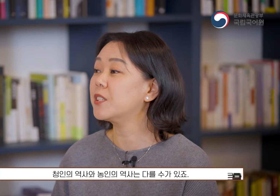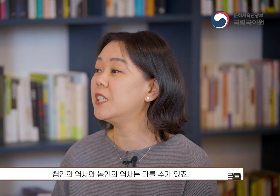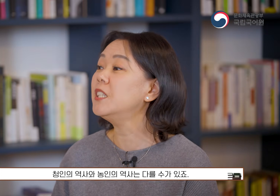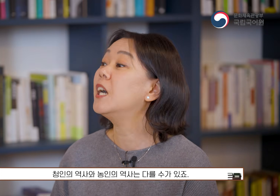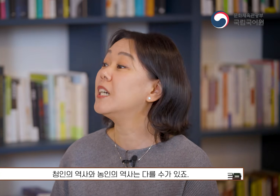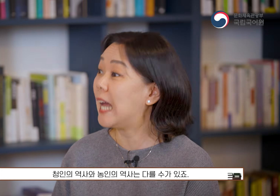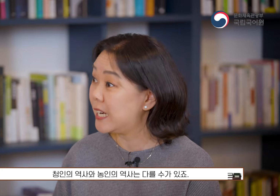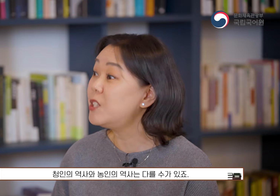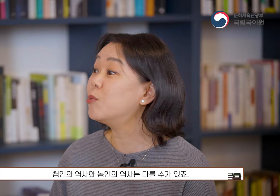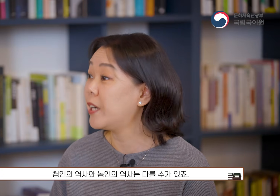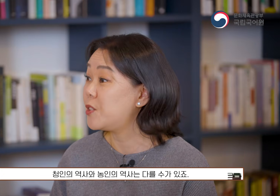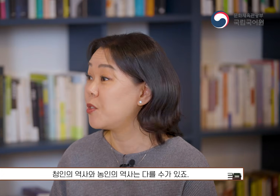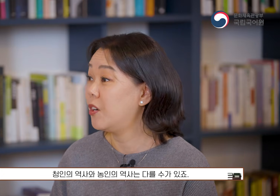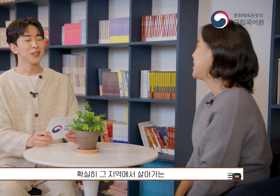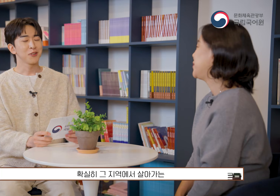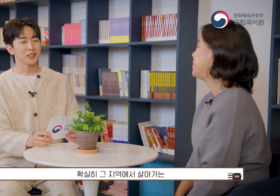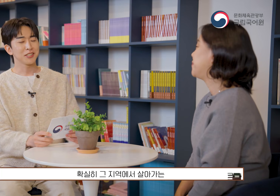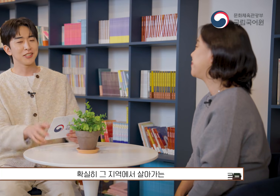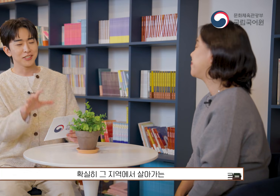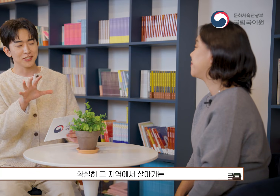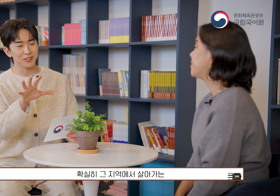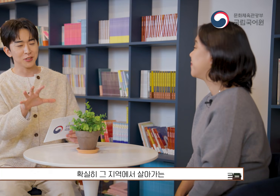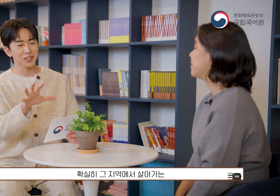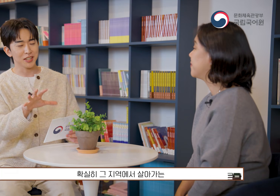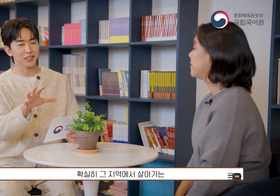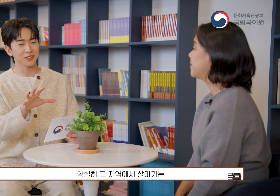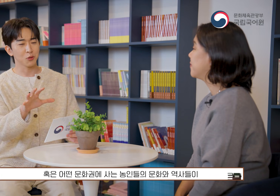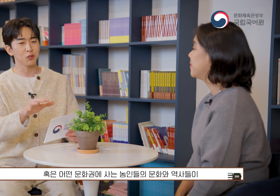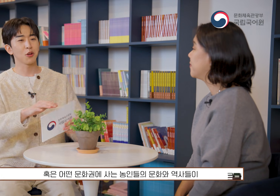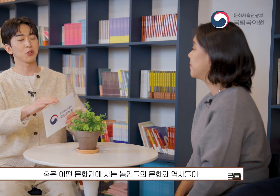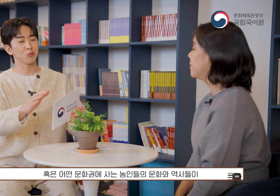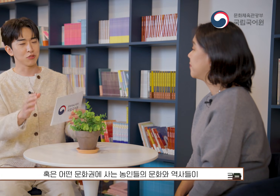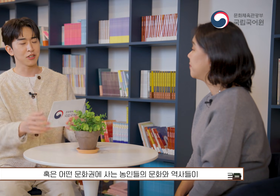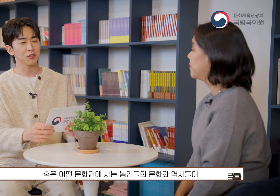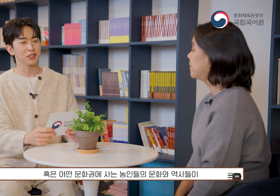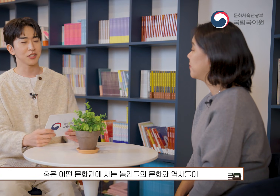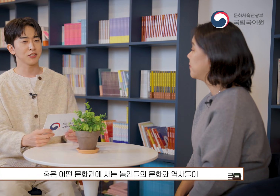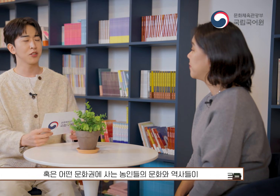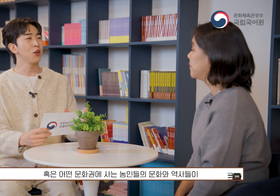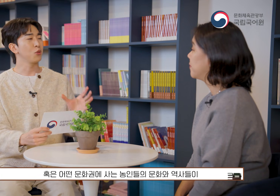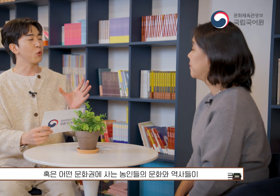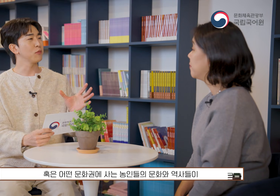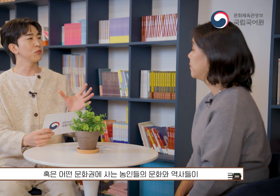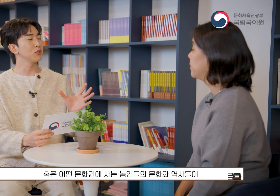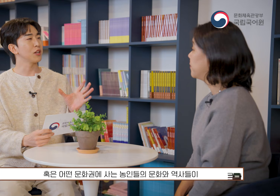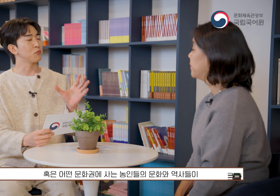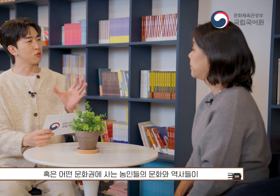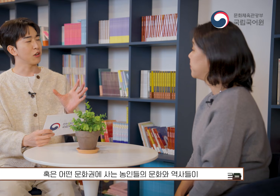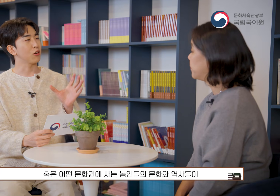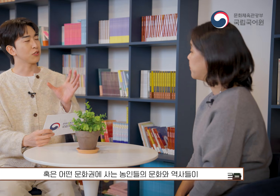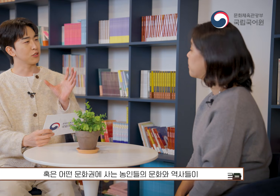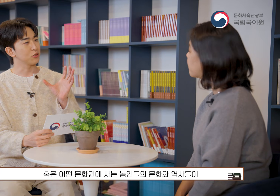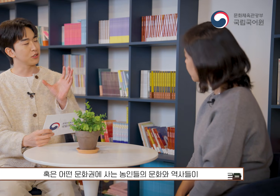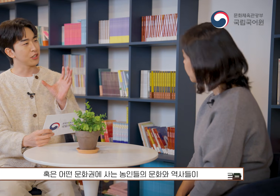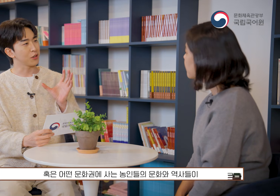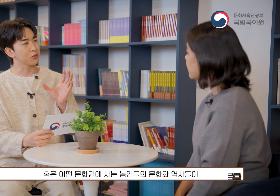역사는 다를 수가 있죠. 확실히 그 지역에 사시는 혹은 어떤 문화권에 사시는 농인분들의 문화권 그리고 그들의